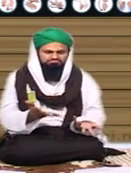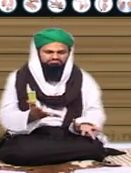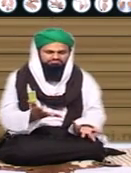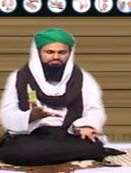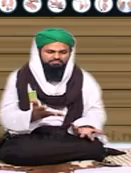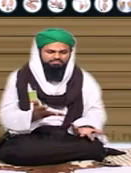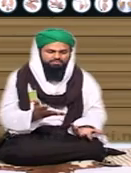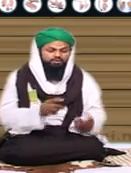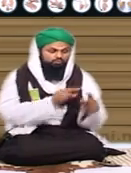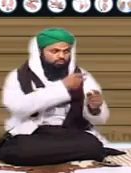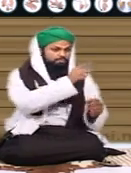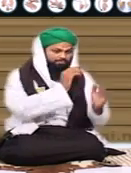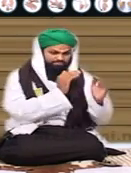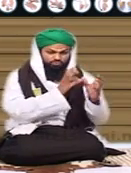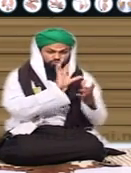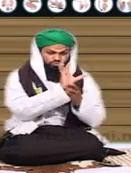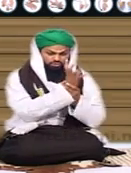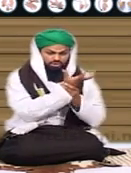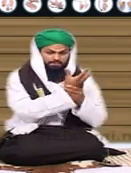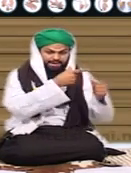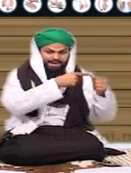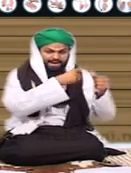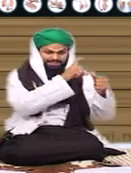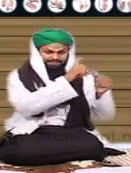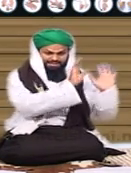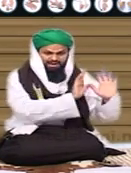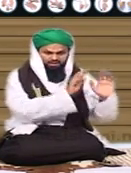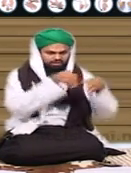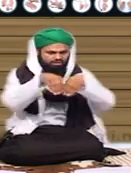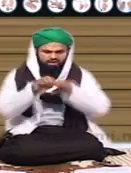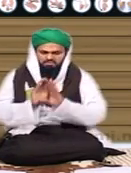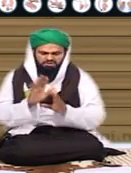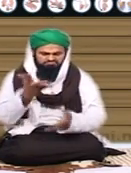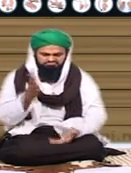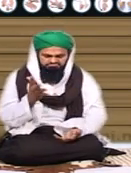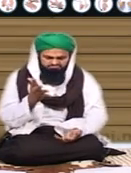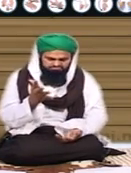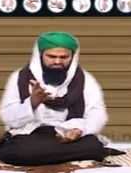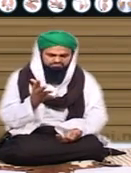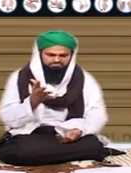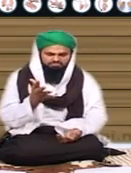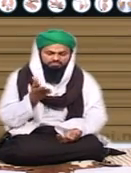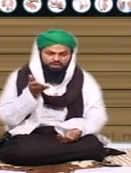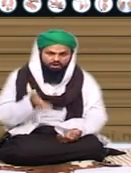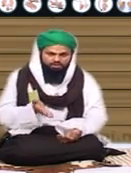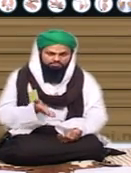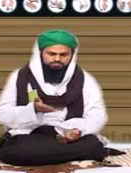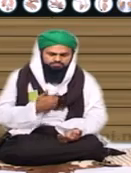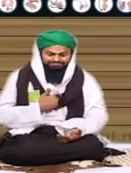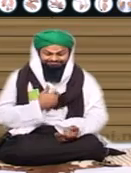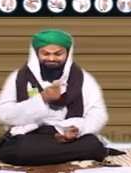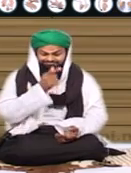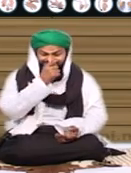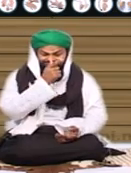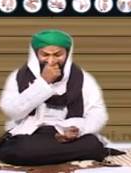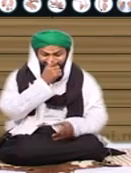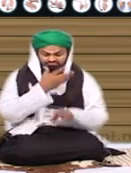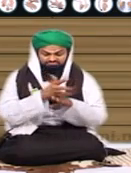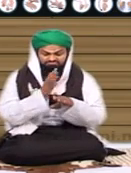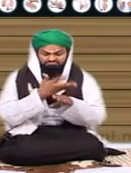والوں, آپ کی قبر ایئر کنڈیشنڈ تھوڑی ہی ہوگی. یاد رکھیے, آج تو آپ اتنی نزاکت سے